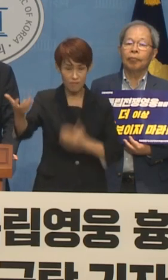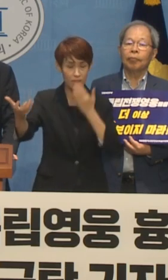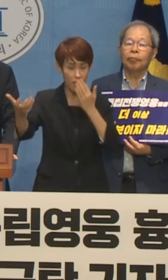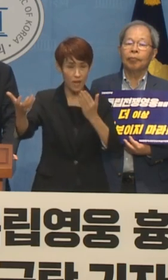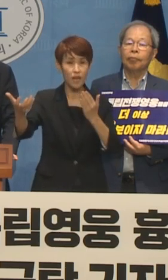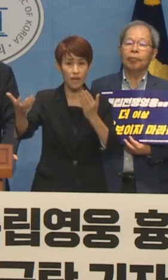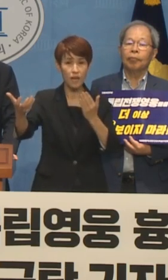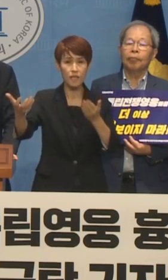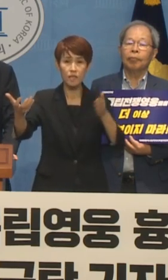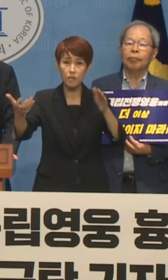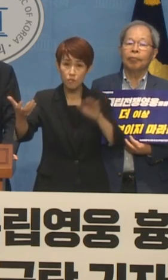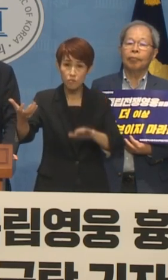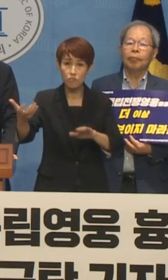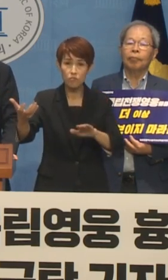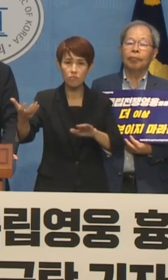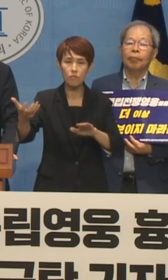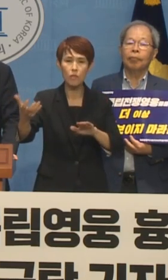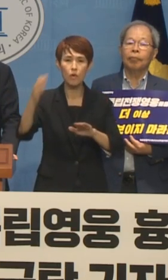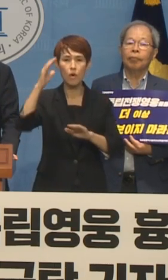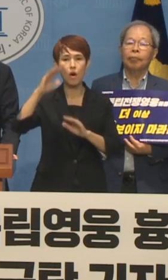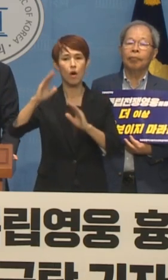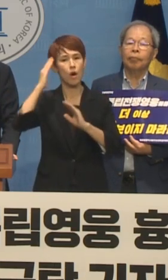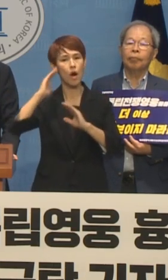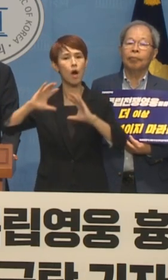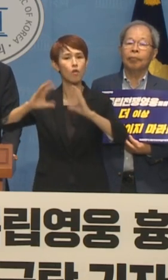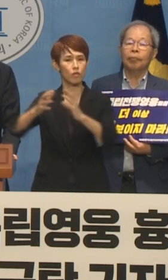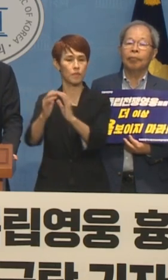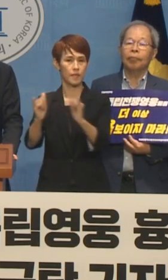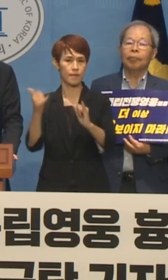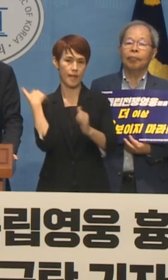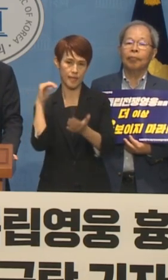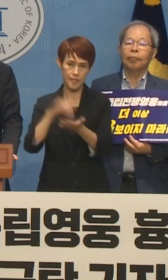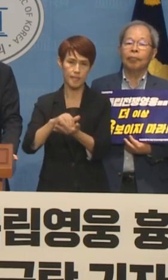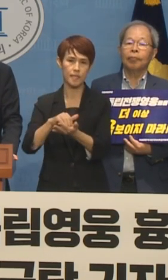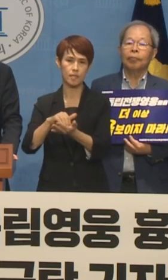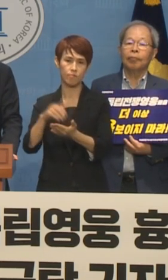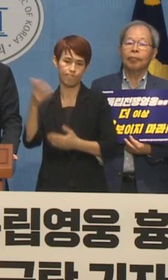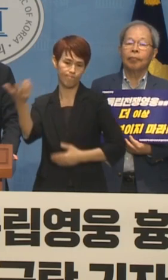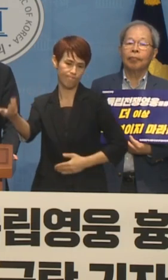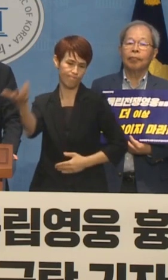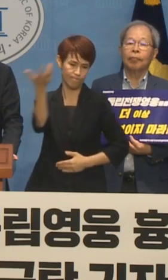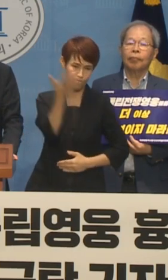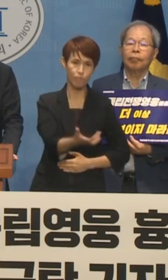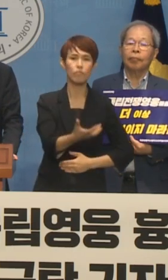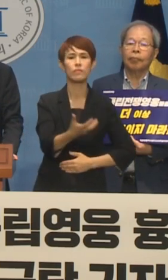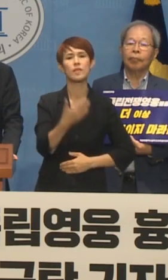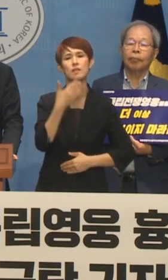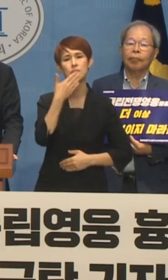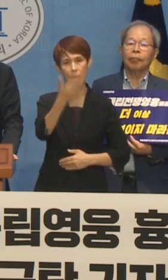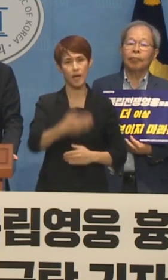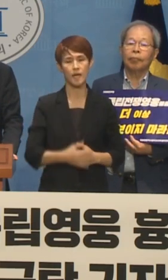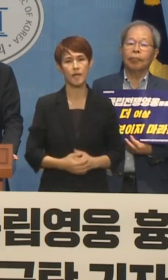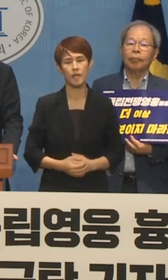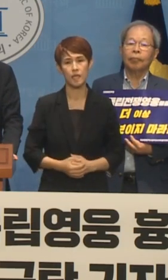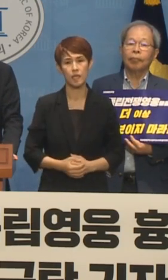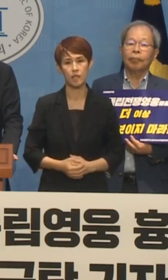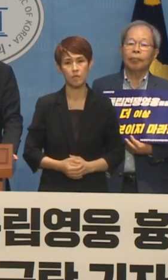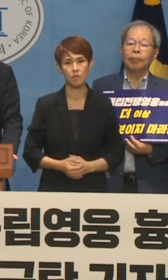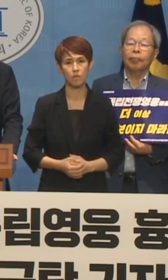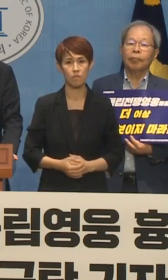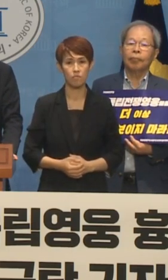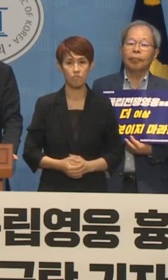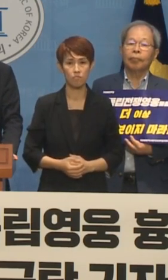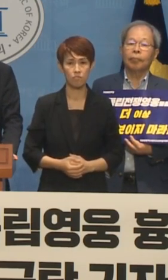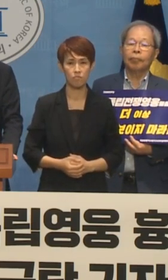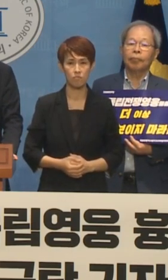있겠지만 반드시 우리 국민이 되찾아서 그 자리에 돌려놓고야 말 것입니다.